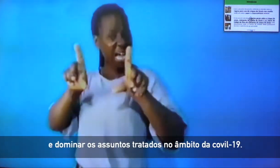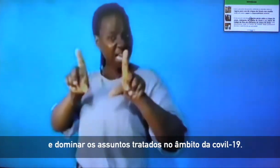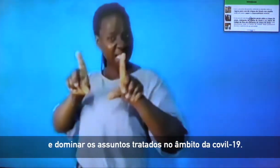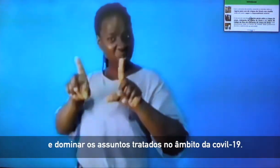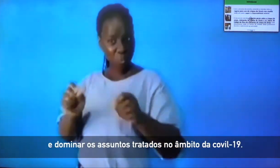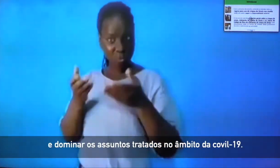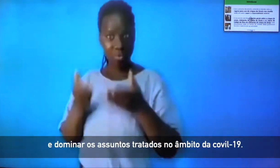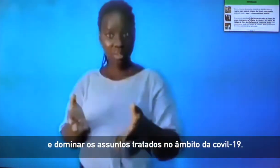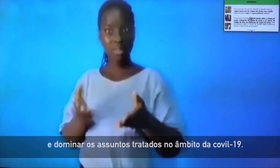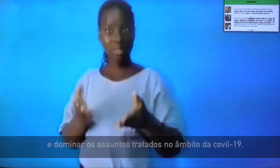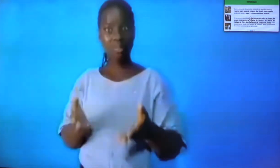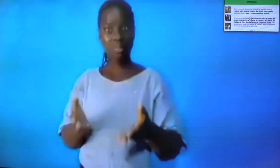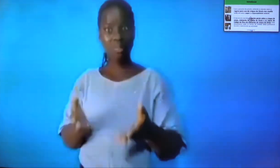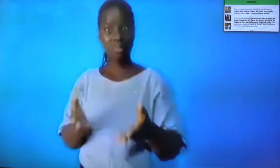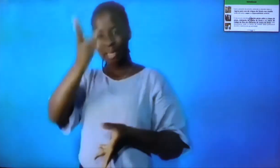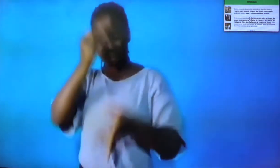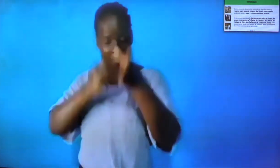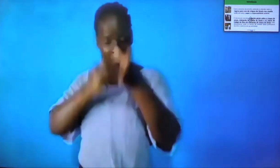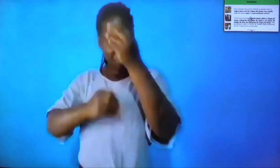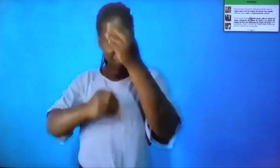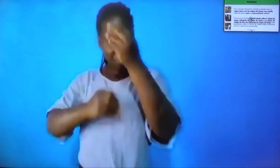no âmbito da Covid-19.